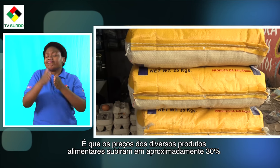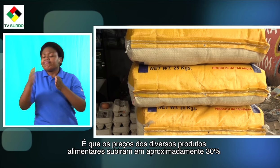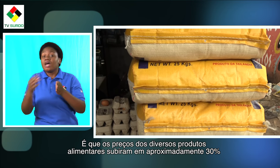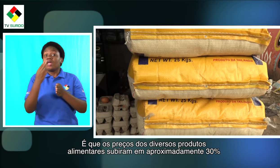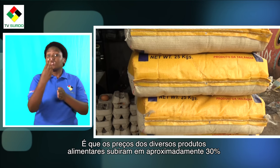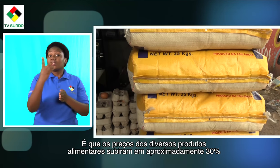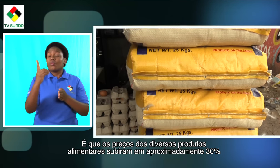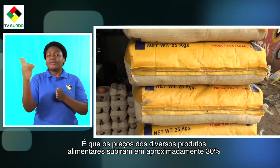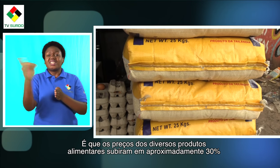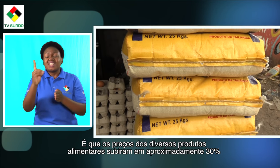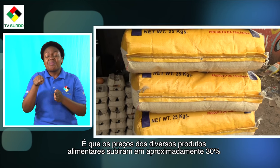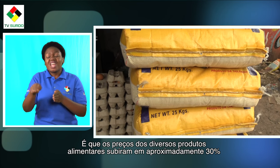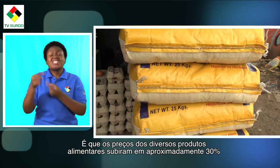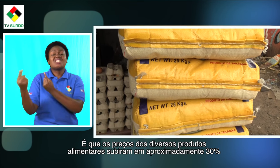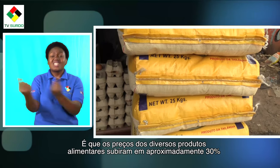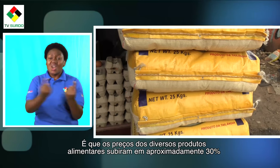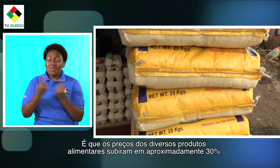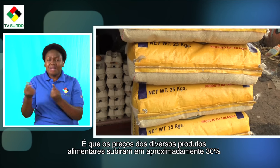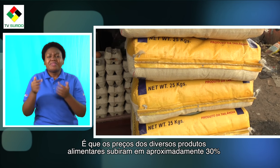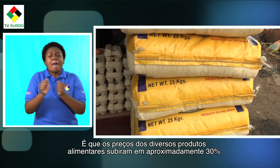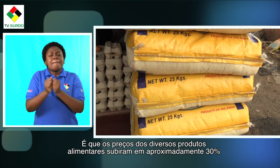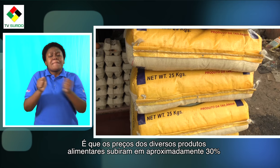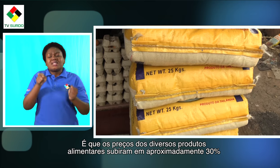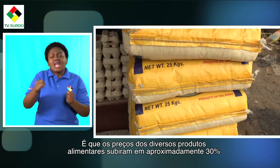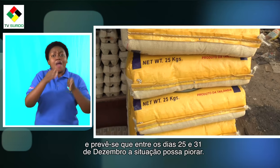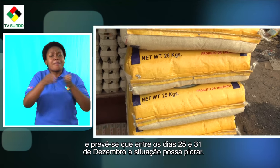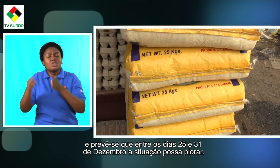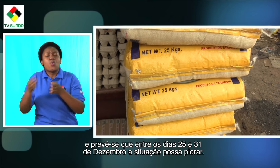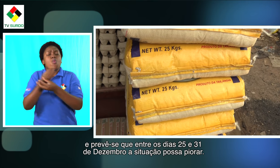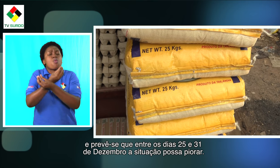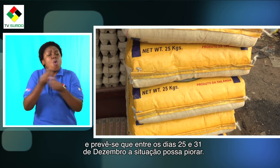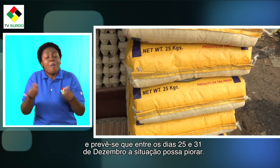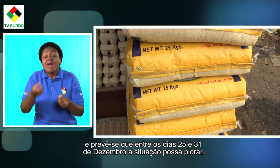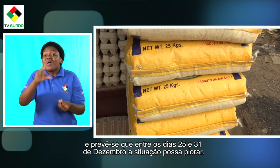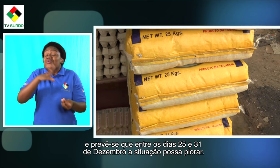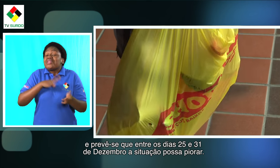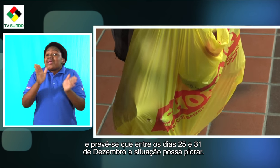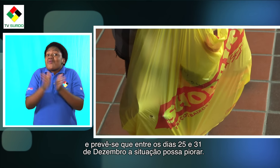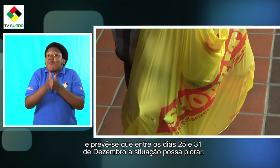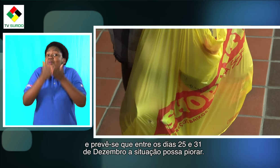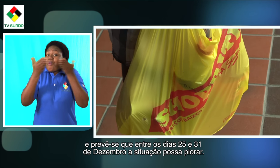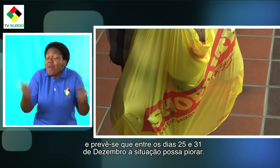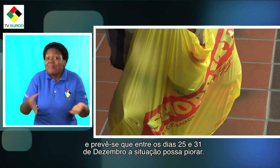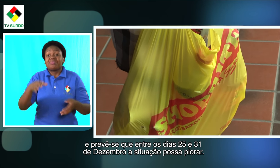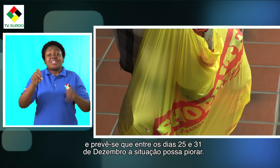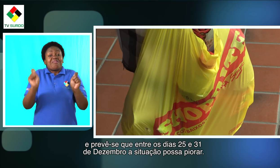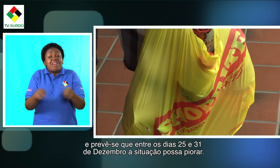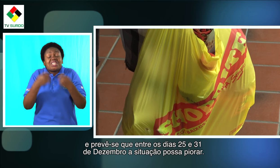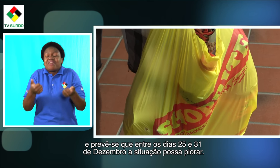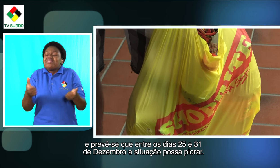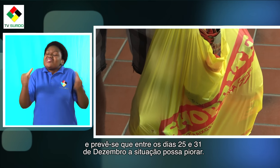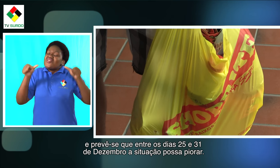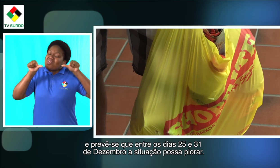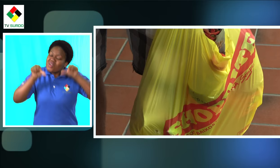alimentares subiram em aproximadamente 30% e prevê-se que entre os dias 25 e 31 de dezembro